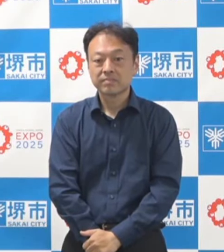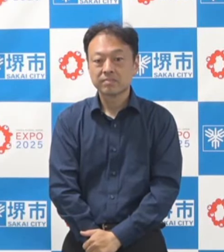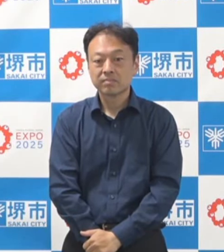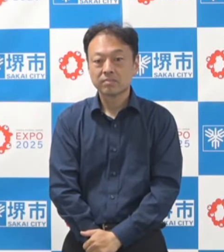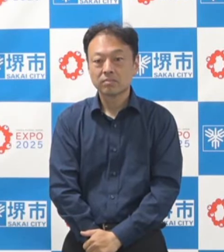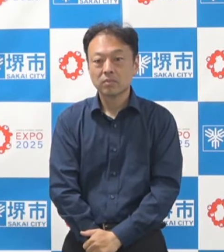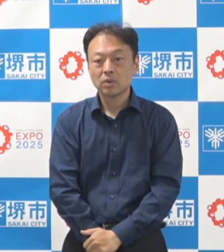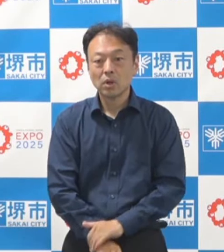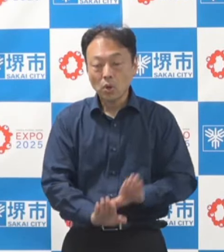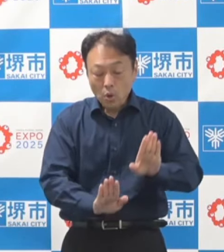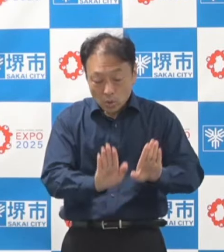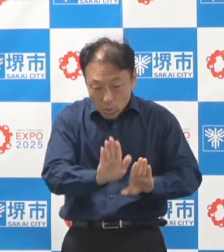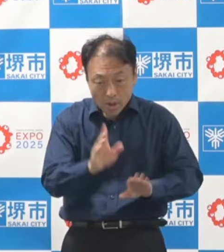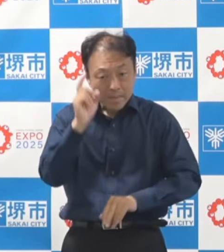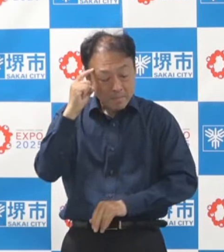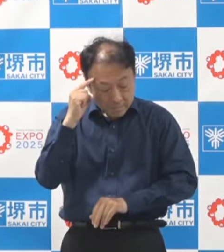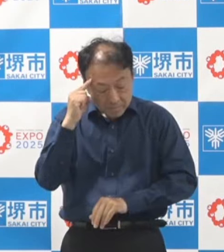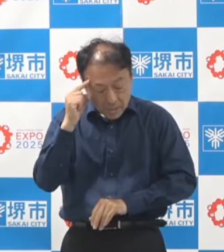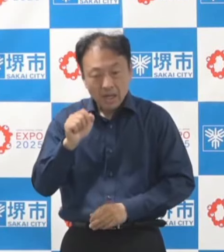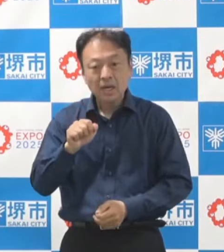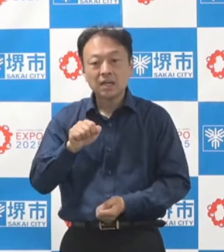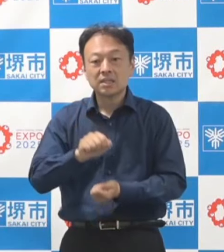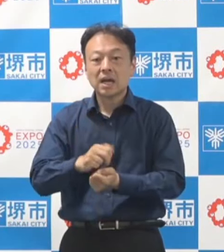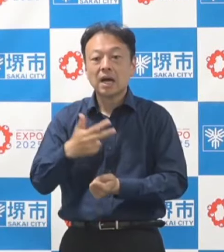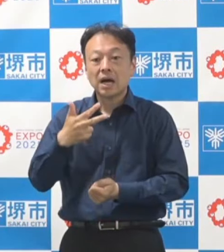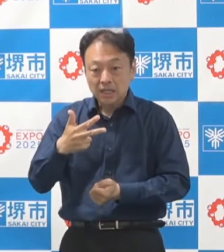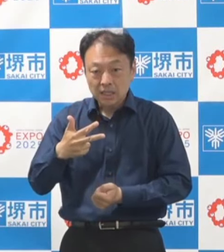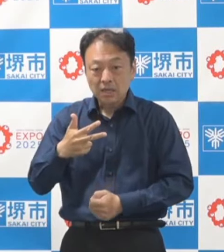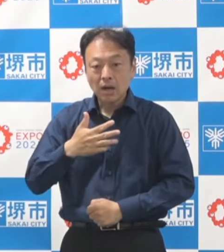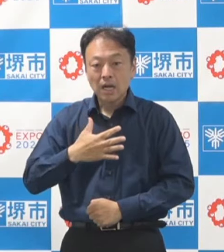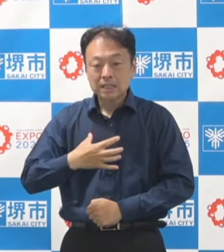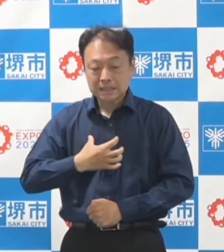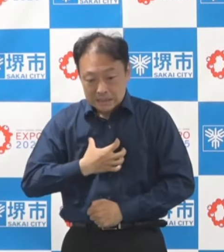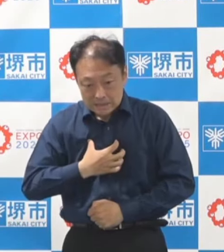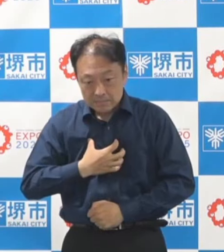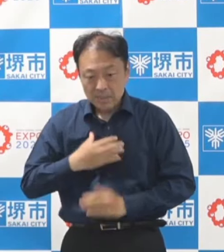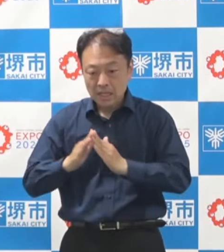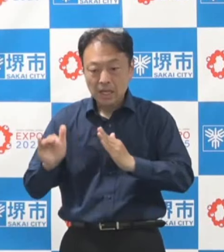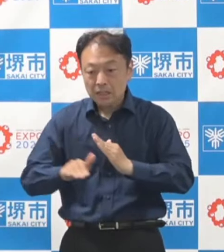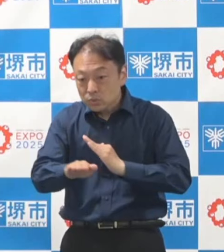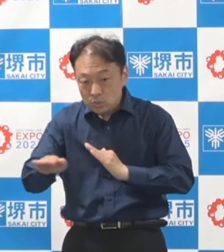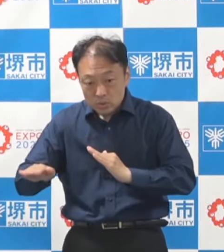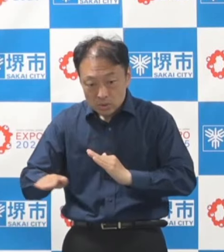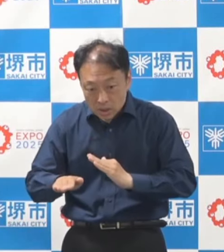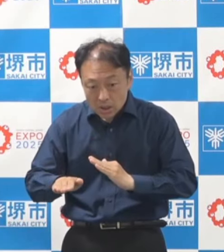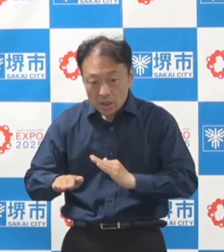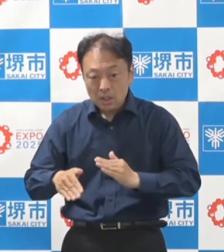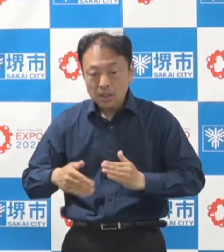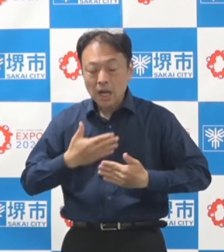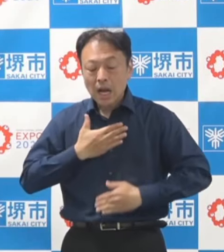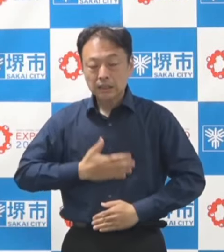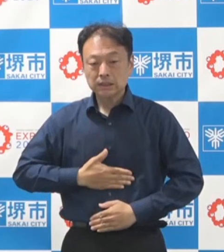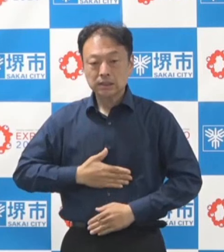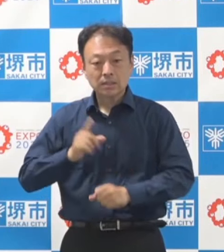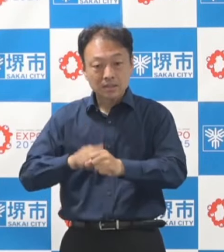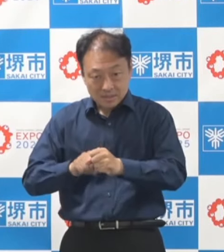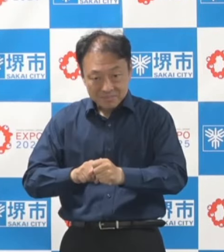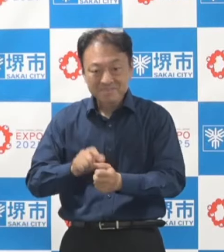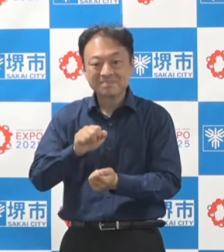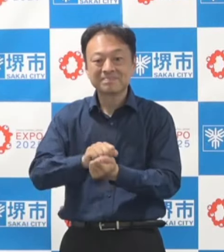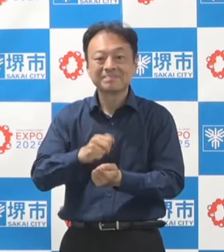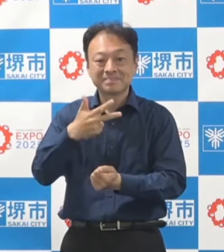このような状況から堺市では不安を抱えるご家族などに安心していただけるように堺市見守り合い事業